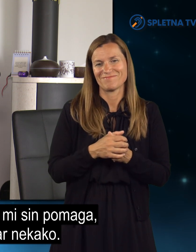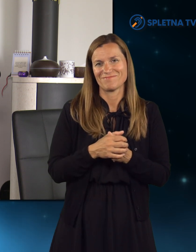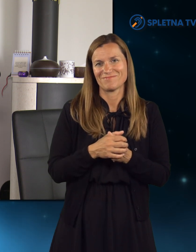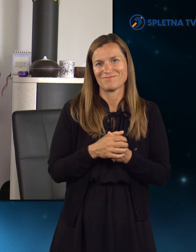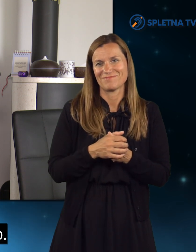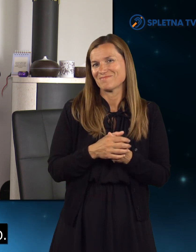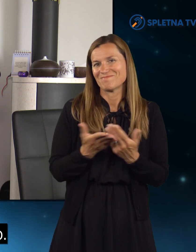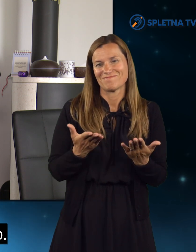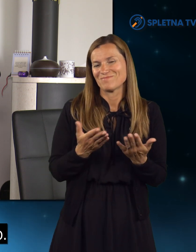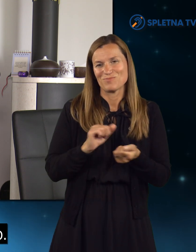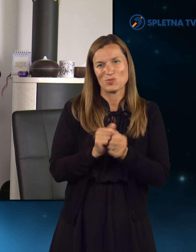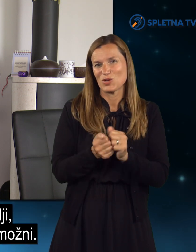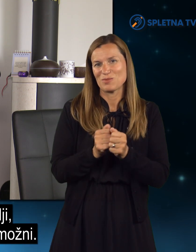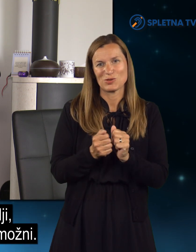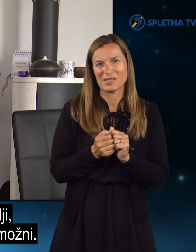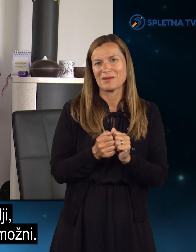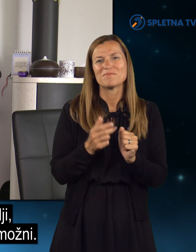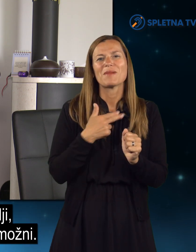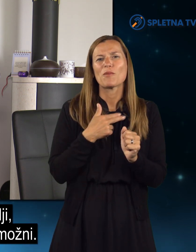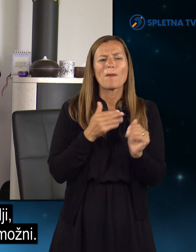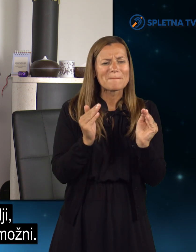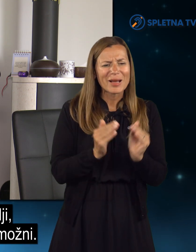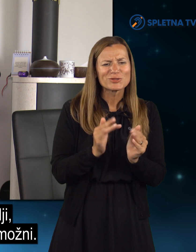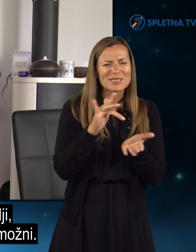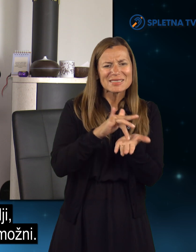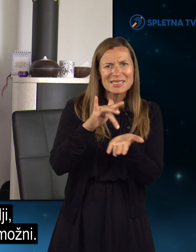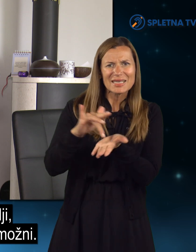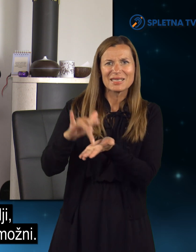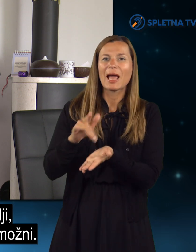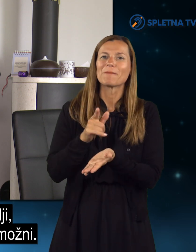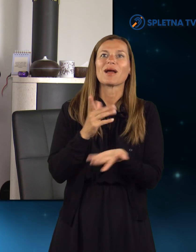nekako furamo. Krajši cilji, ampak tistimo boljši.